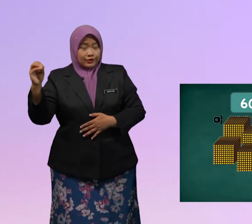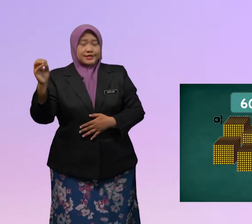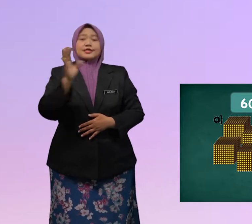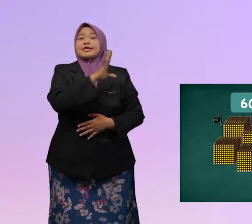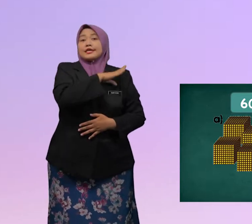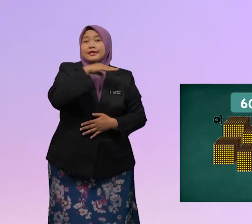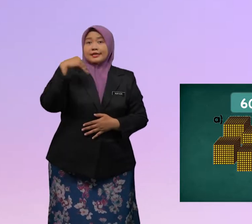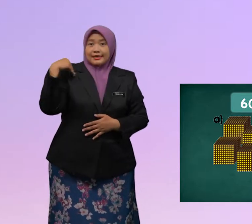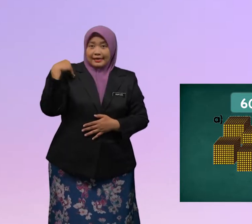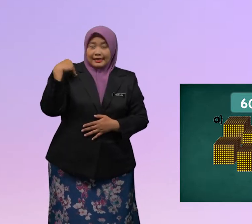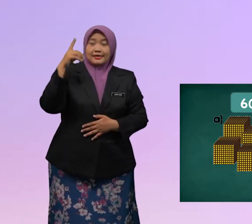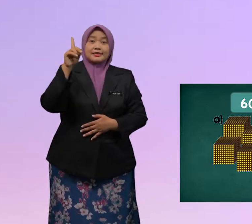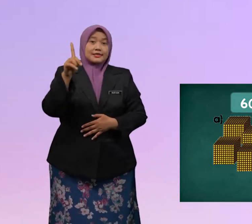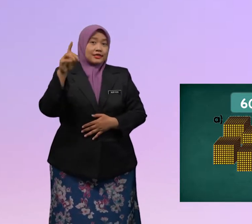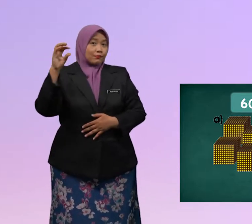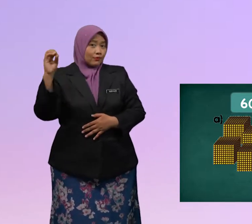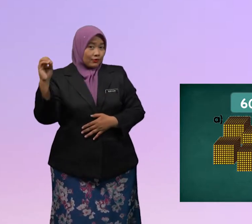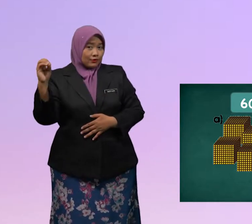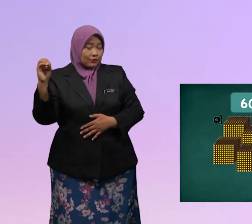200 dan 10.